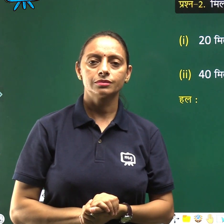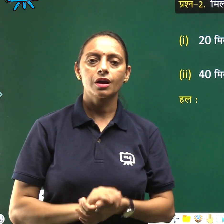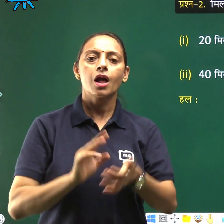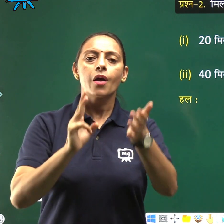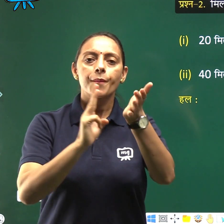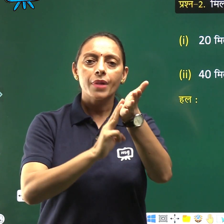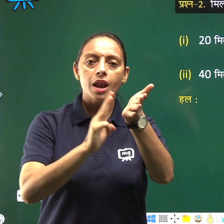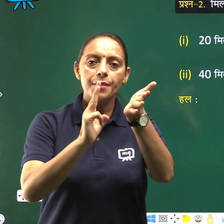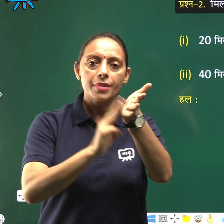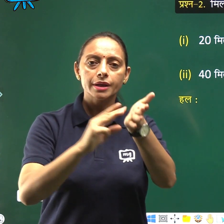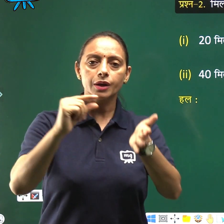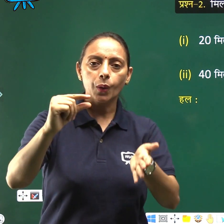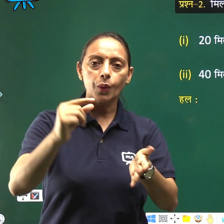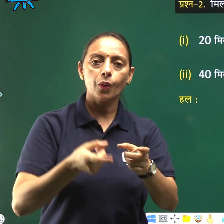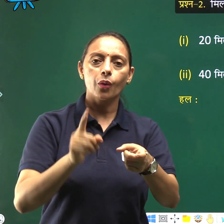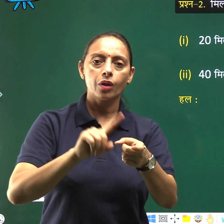मिलीमीटर को